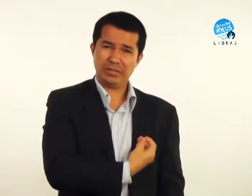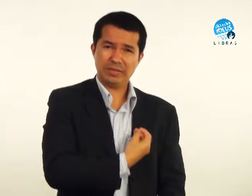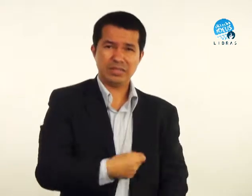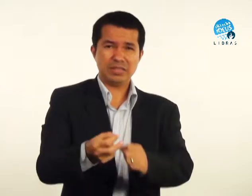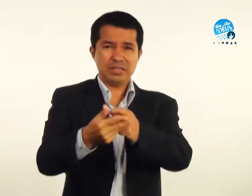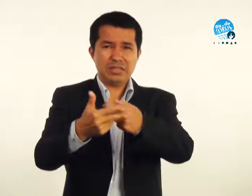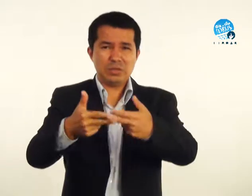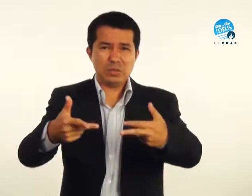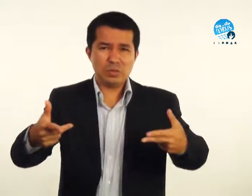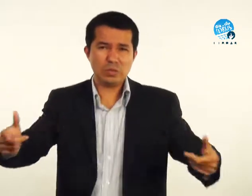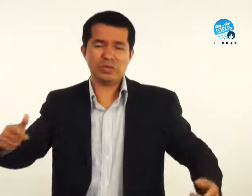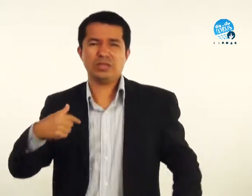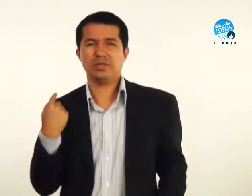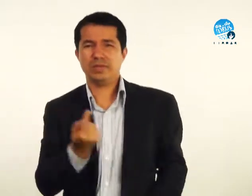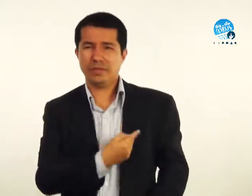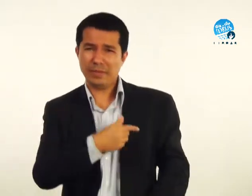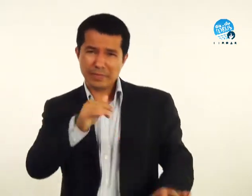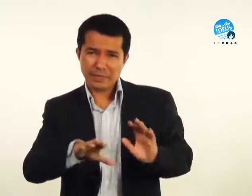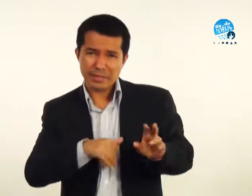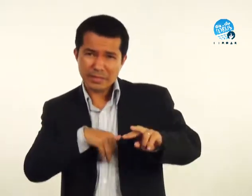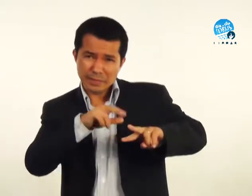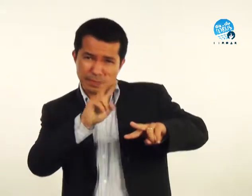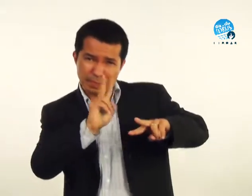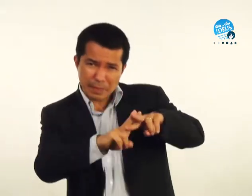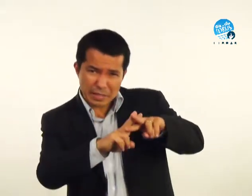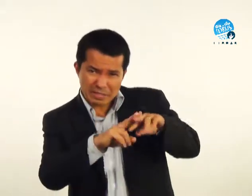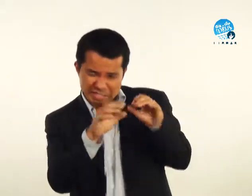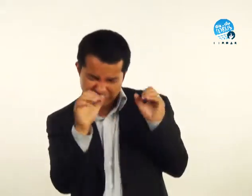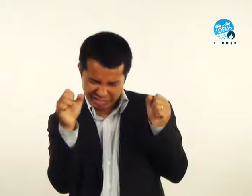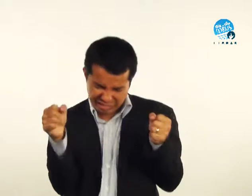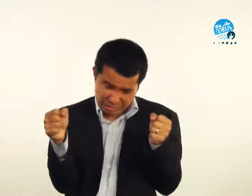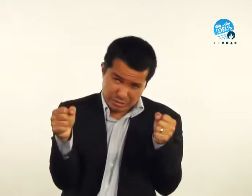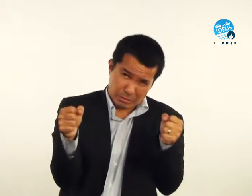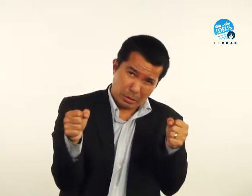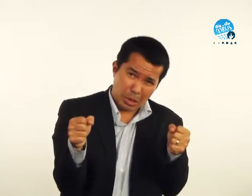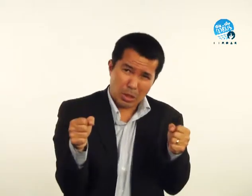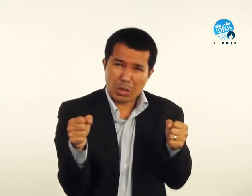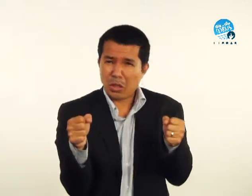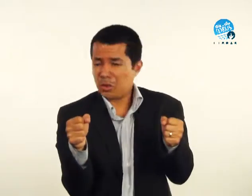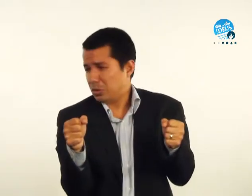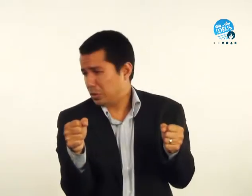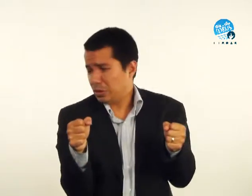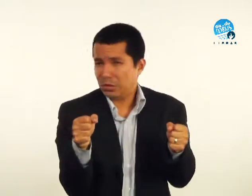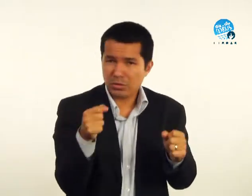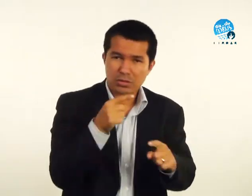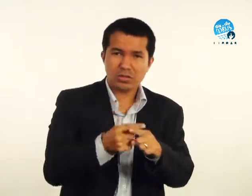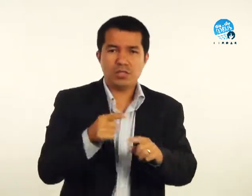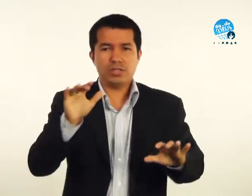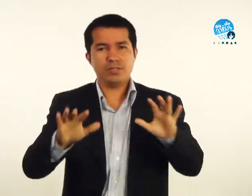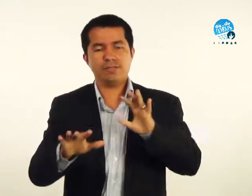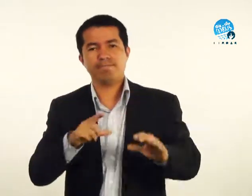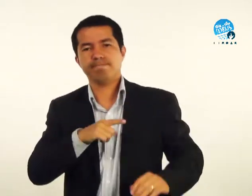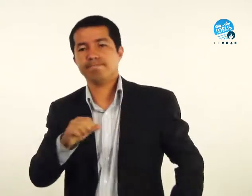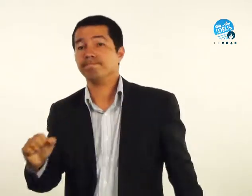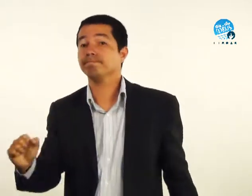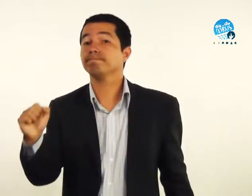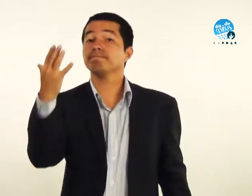vida de coisas que nos aprisionam. Porque muitas vezes aquilo que está acontecendo dentro de nós é